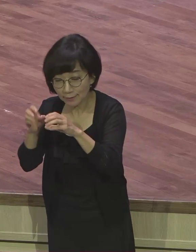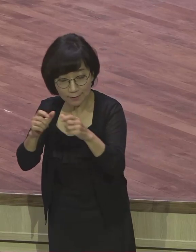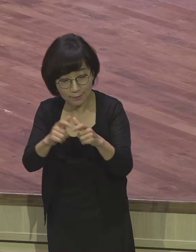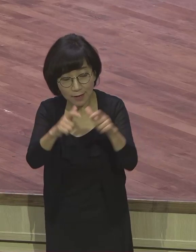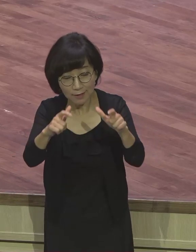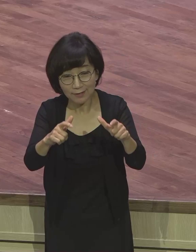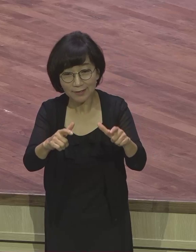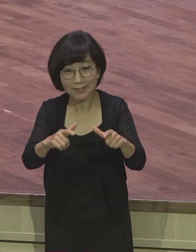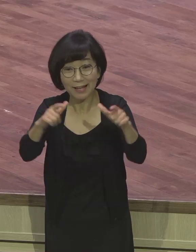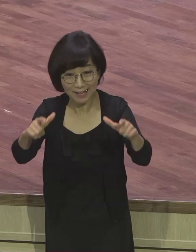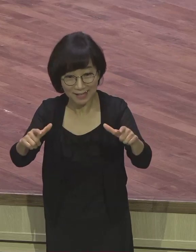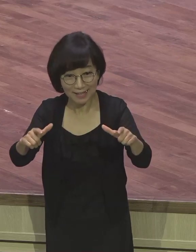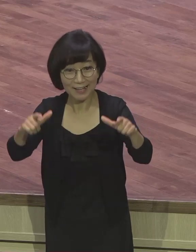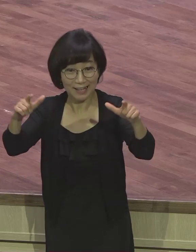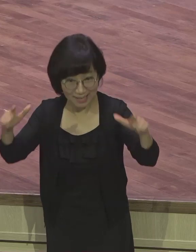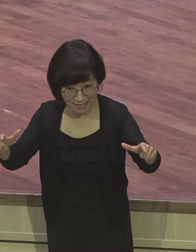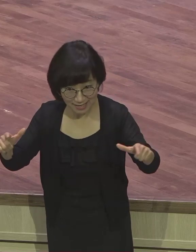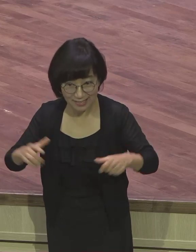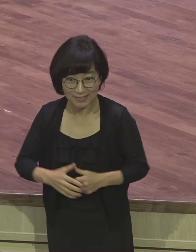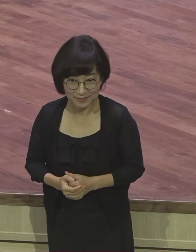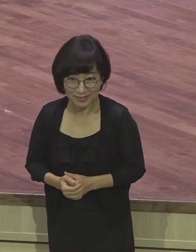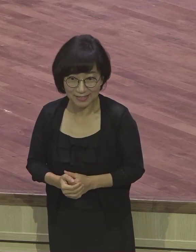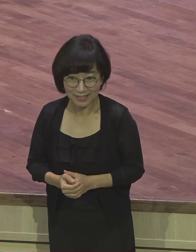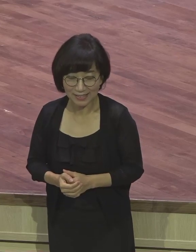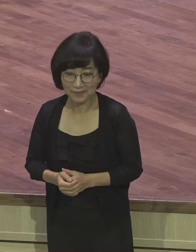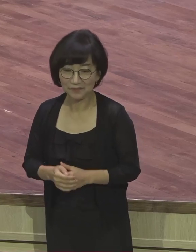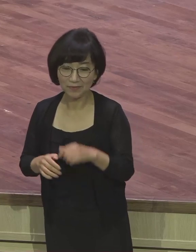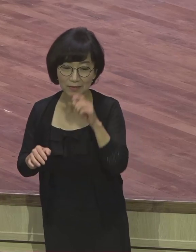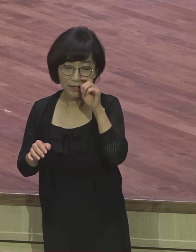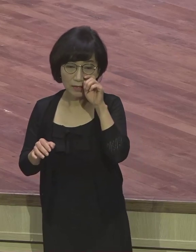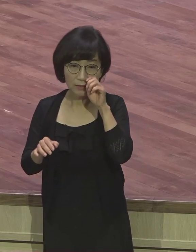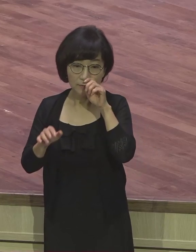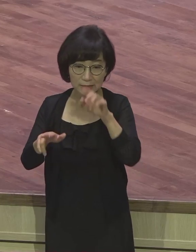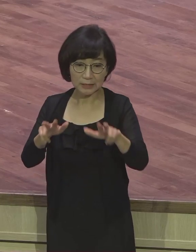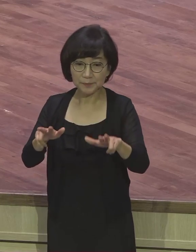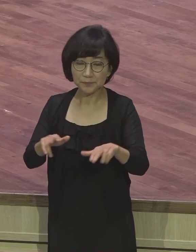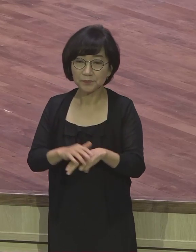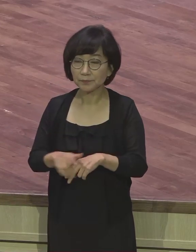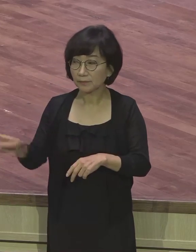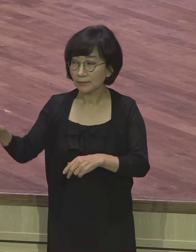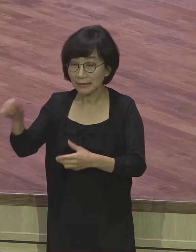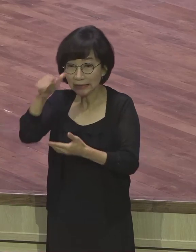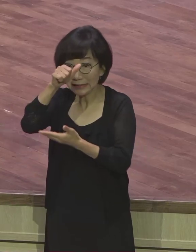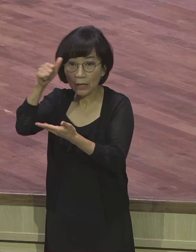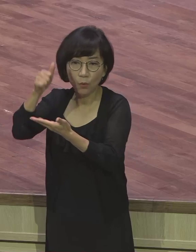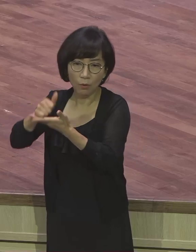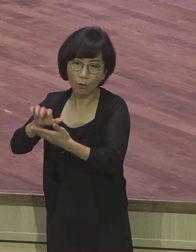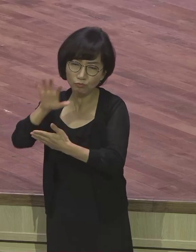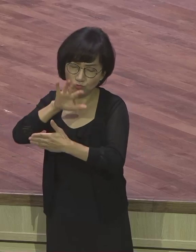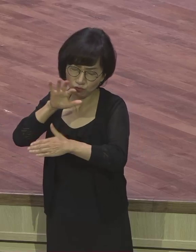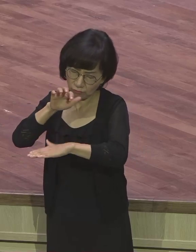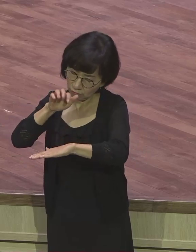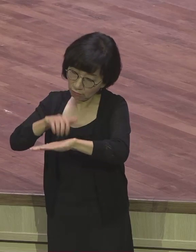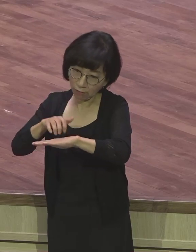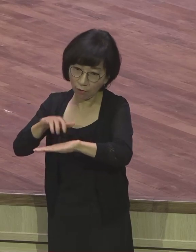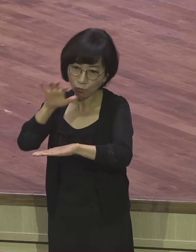지금요 우리 교단에서 제일 장로님들 훈련 많이 받고 제일 집중 훈련 10기입니다. 10기 아무도 어느 교회도